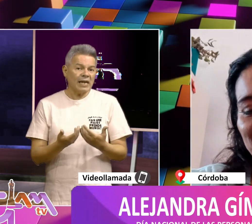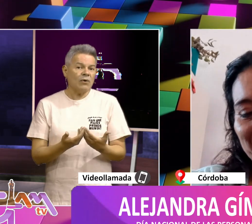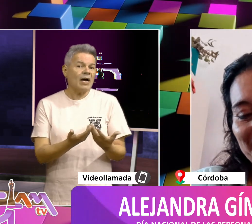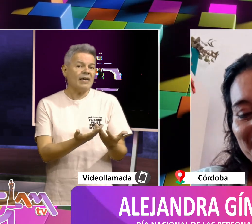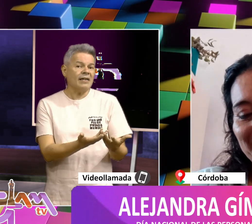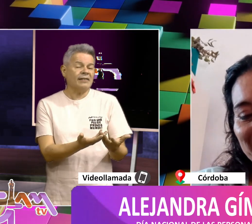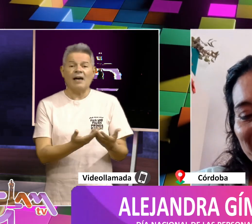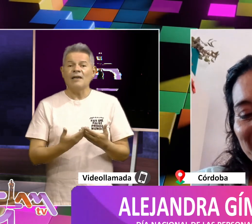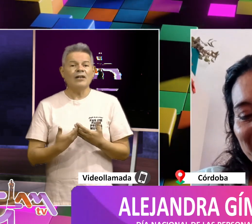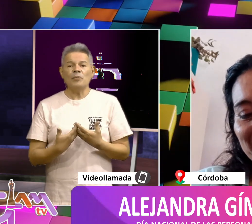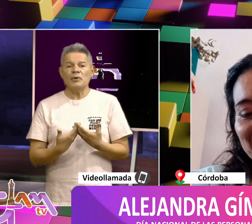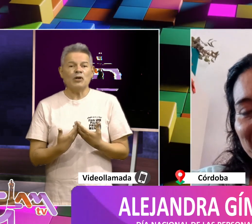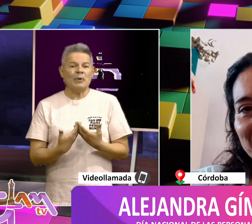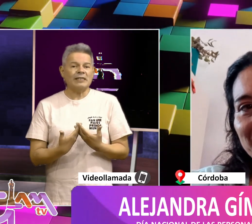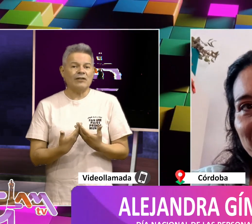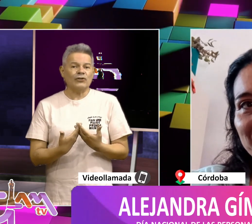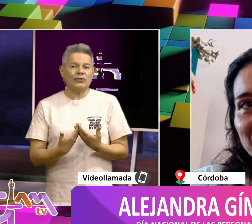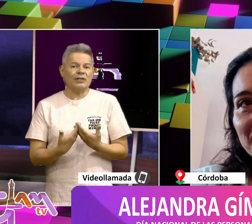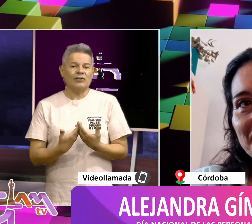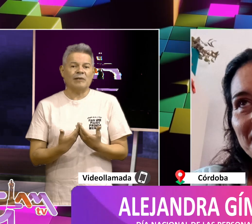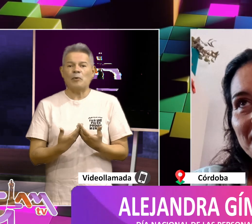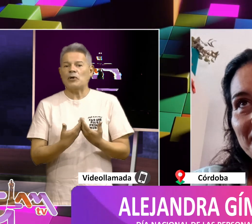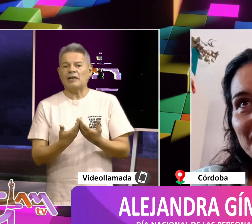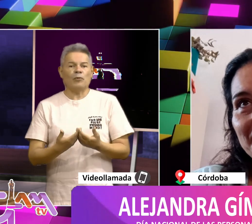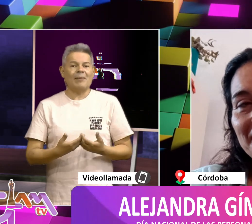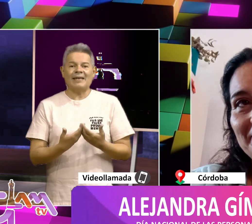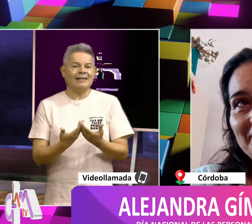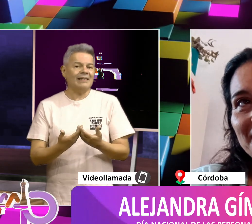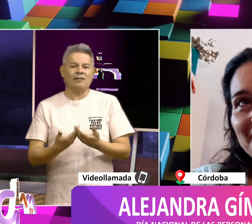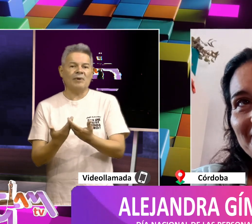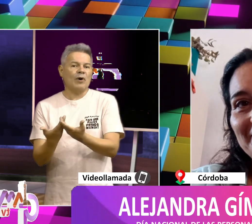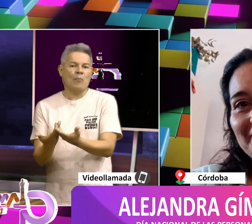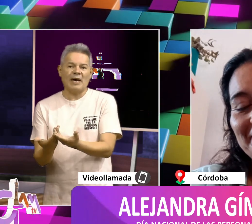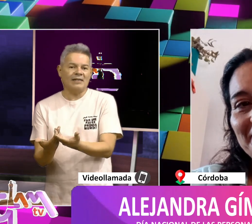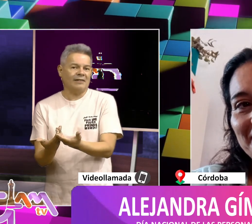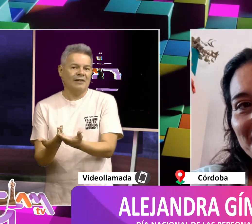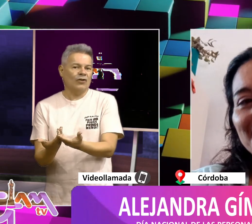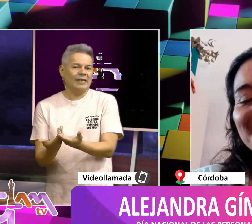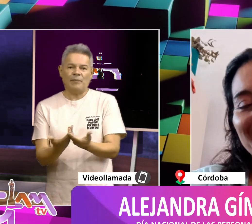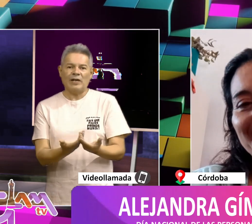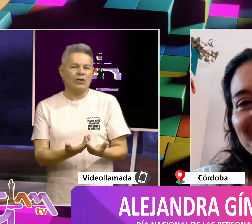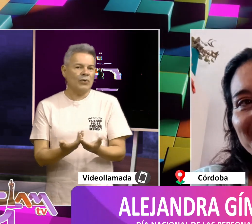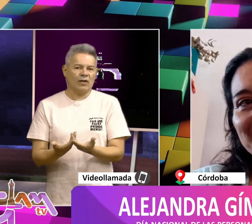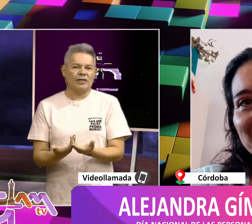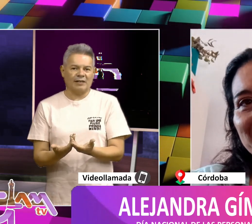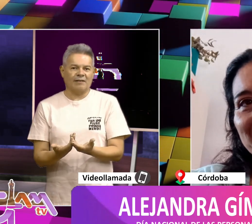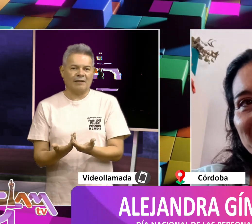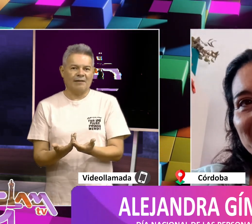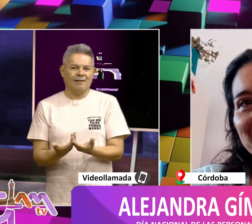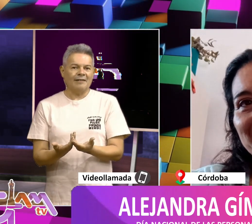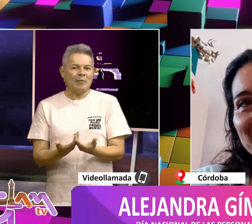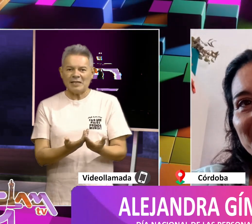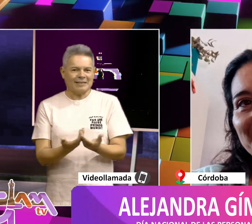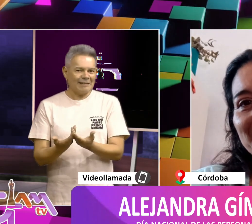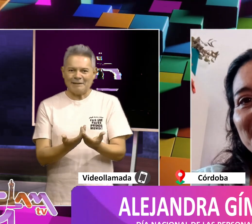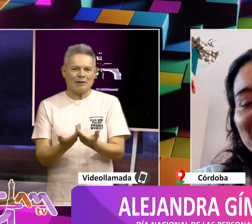su lengua es esa. Es lo mismo que nos pasa a nosotros que no sabemos, por ejemplo, hablar inglés y nos vamos a un país donde el español no es corriente.